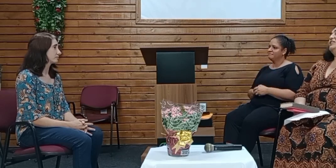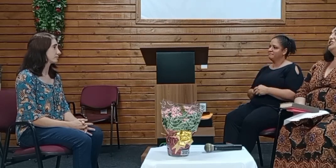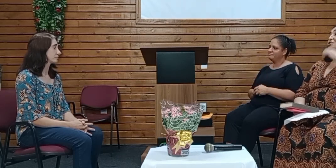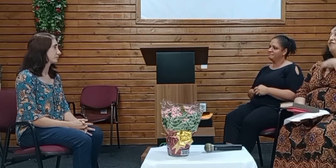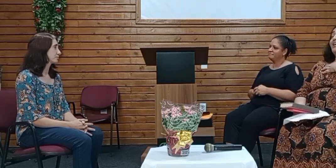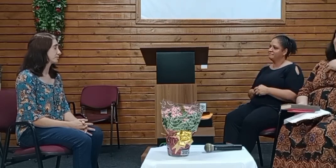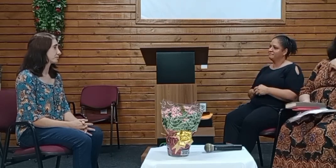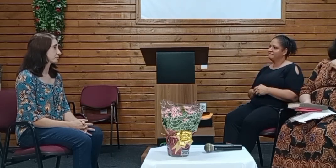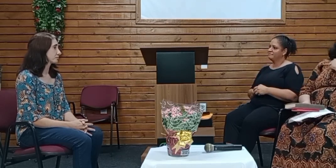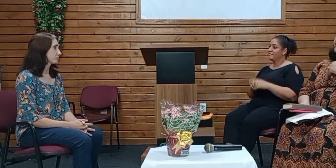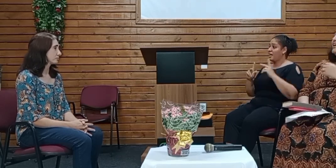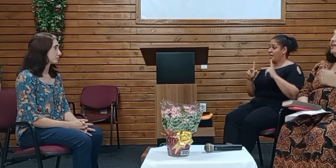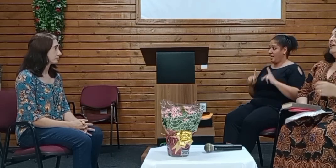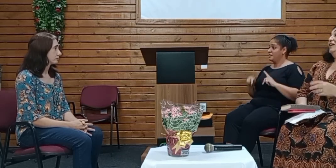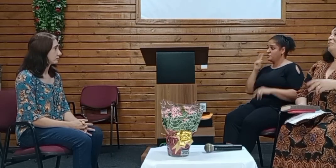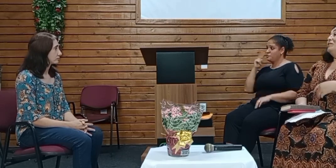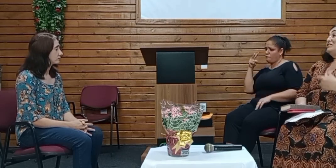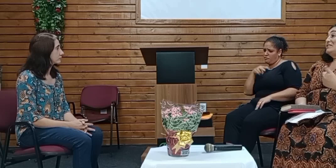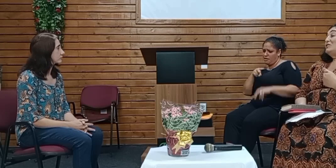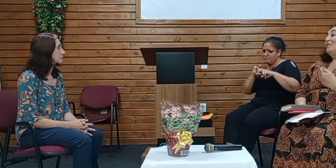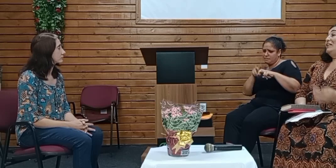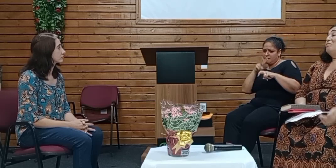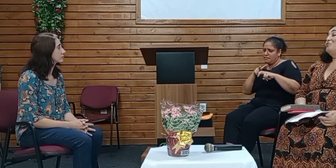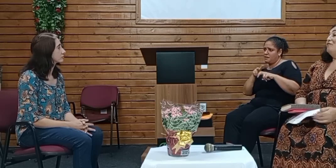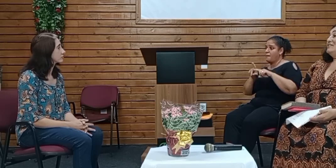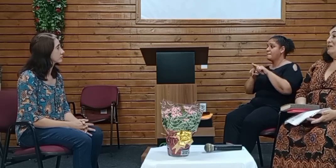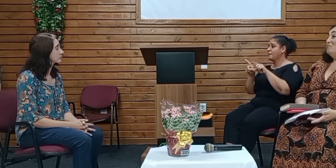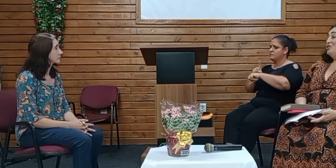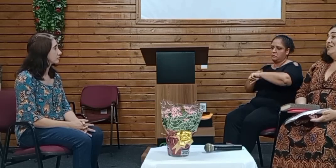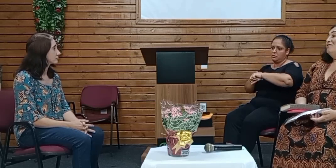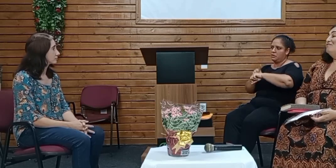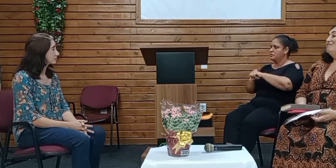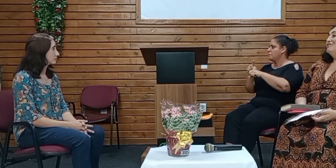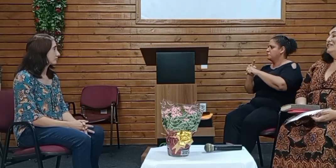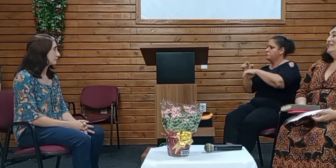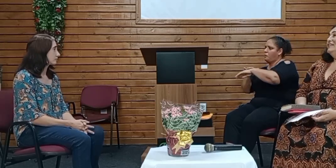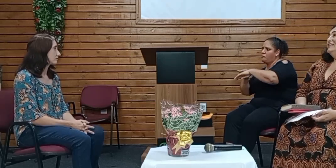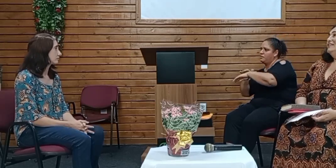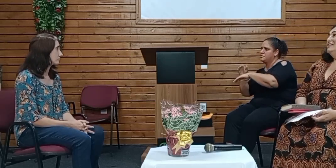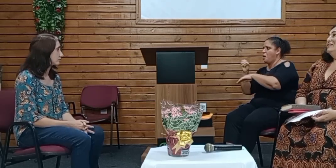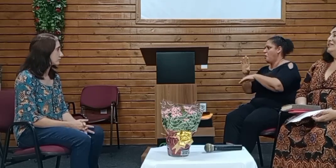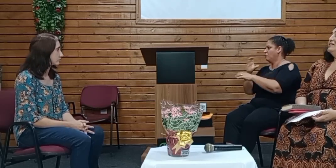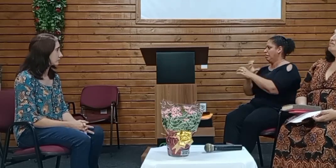A gente te vê na igreja, né? Muitas vezes não tem tempo de conversar contigo,